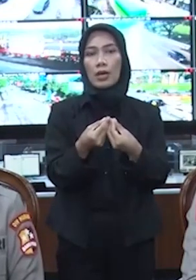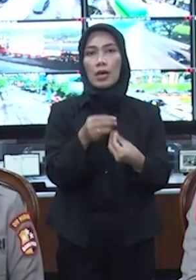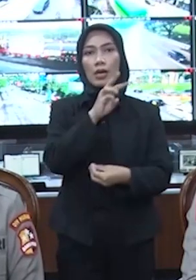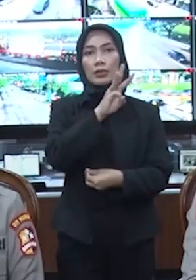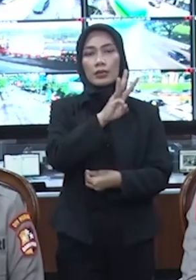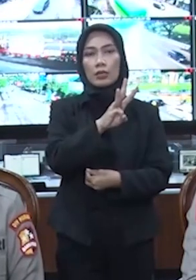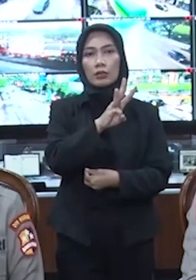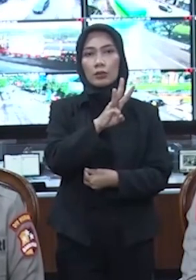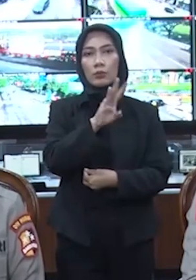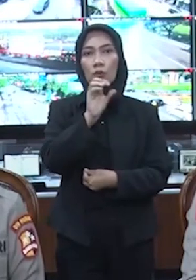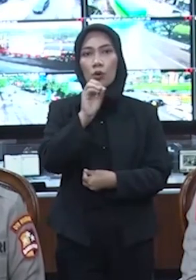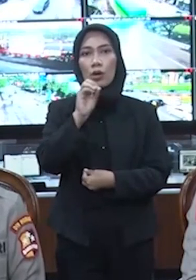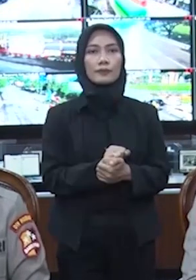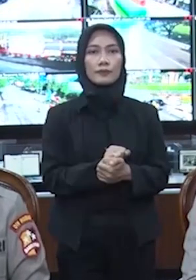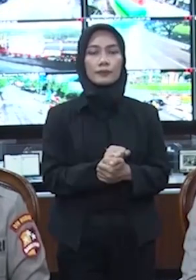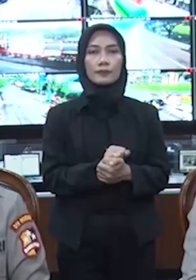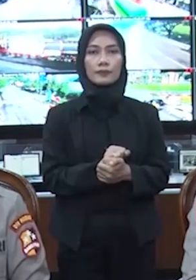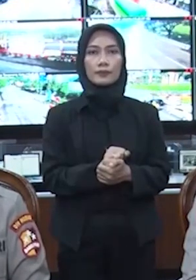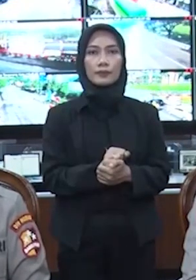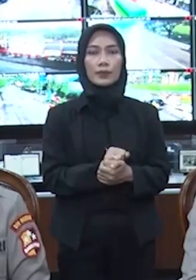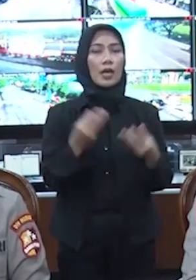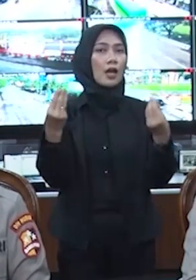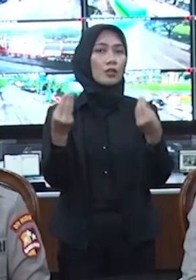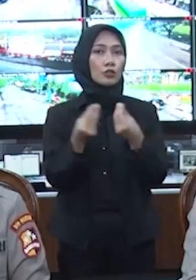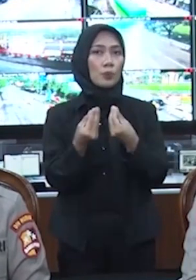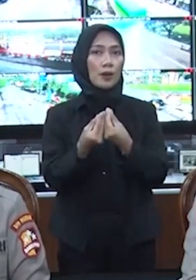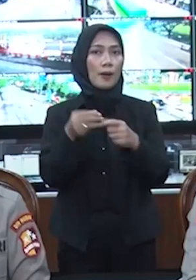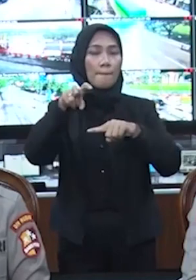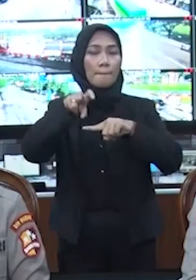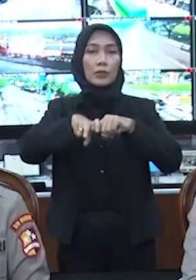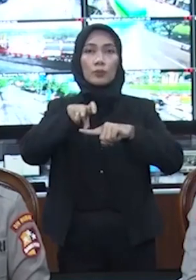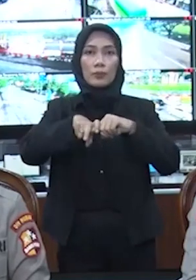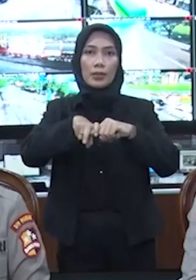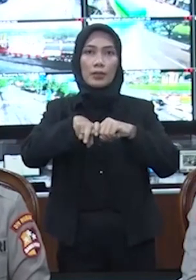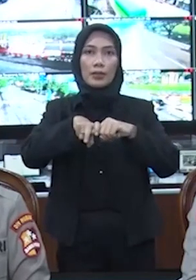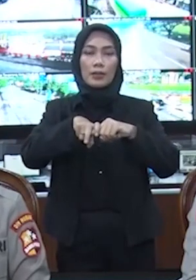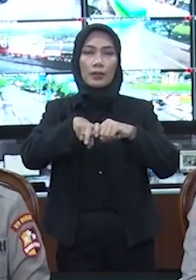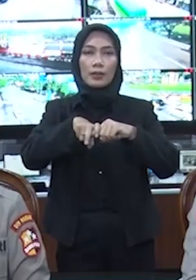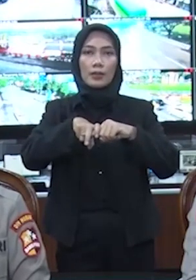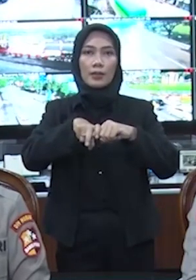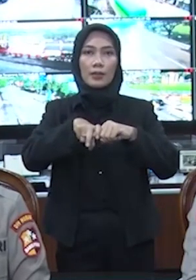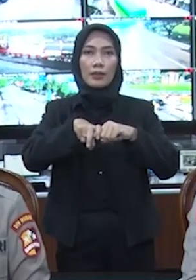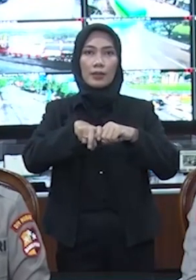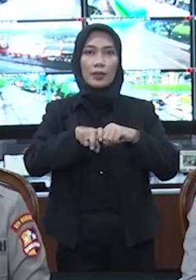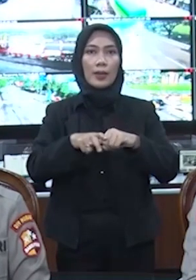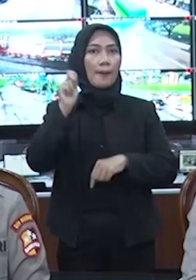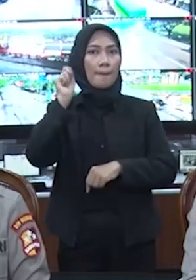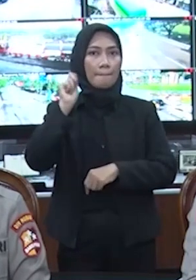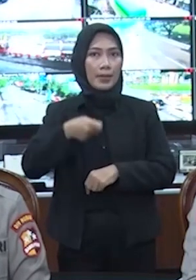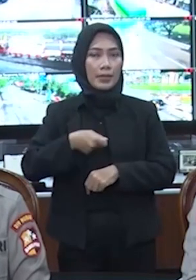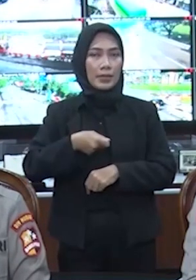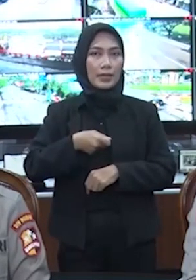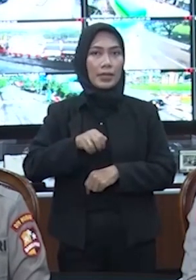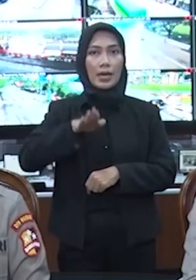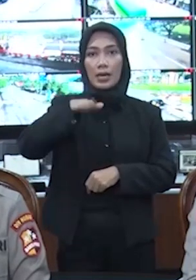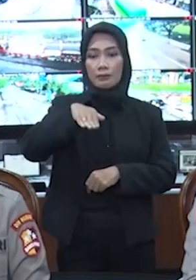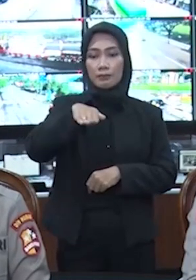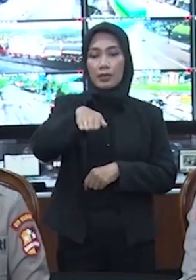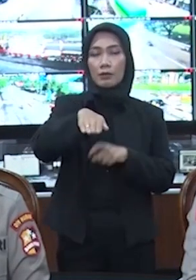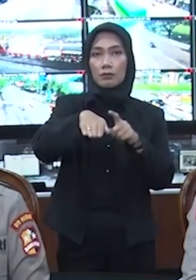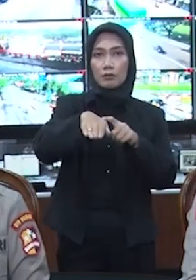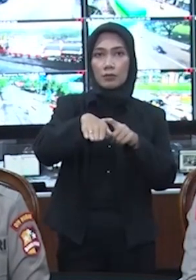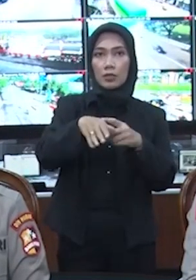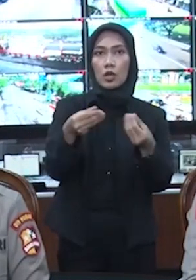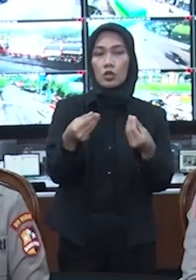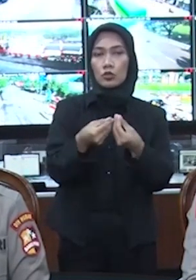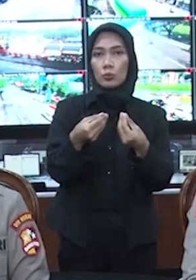3642 unit jumlah penumpang yang melakukan keberangkatan menggunakan angkutan laut sebanyak